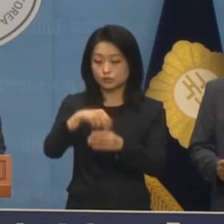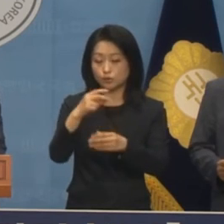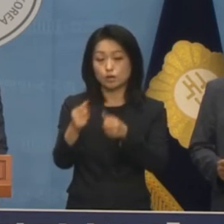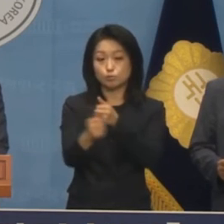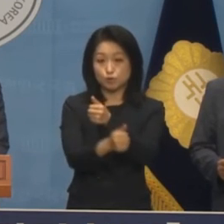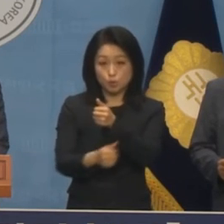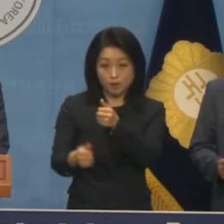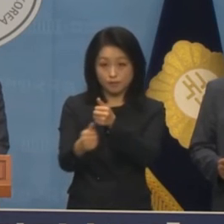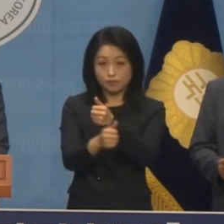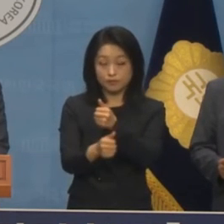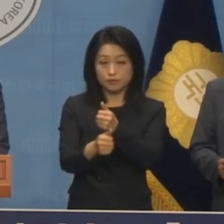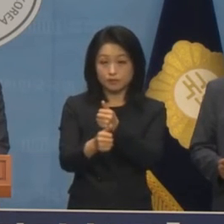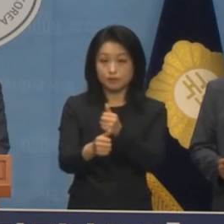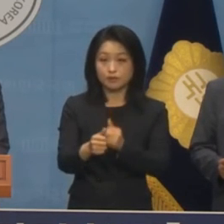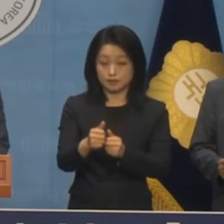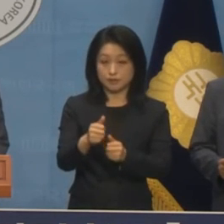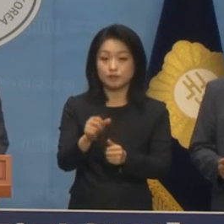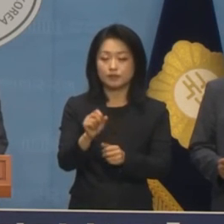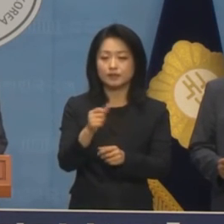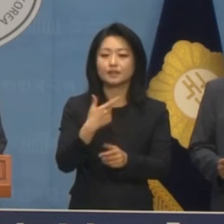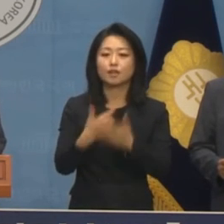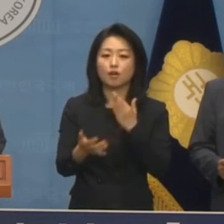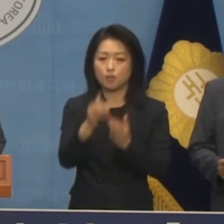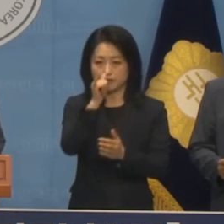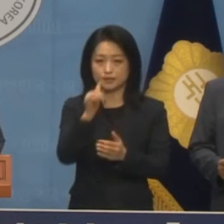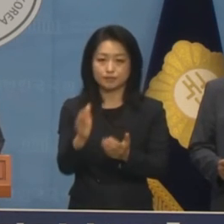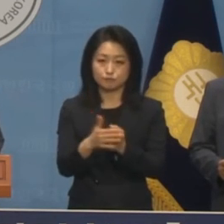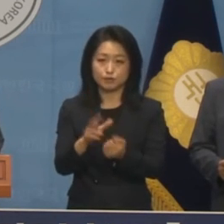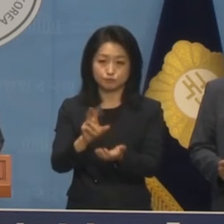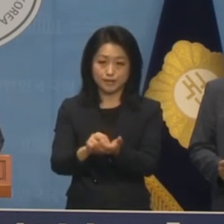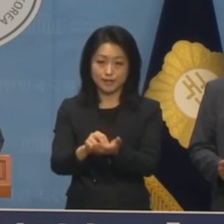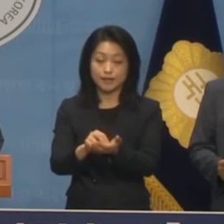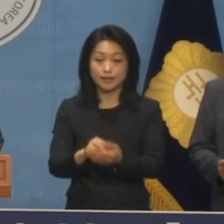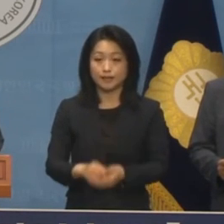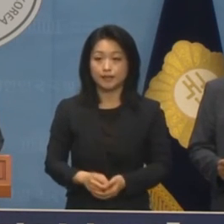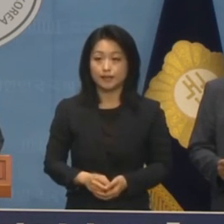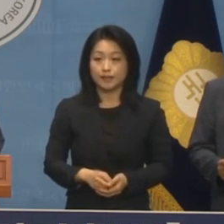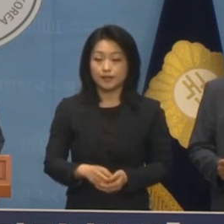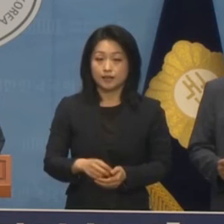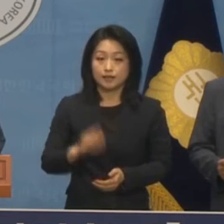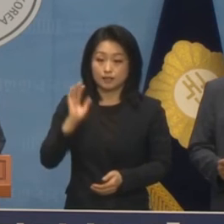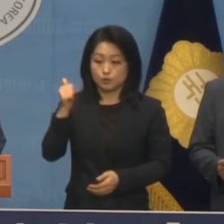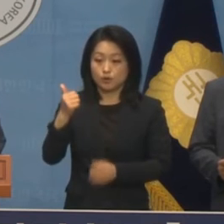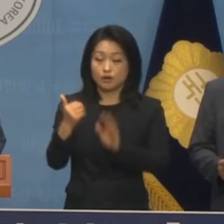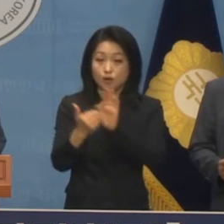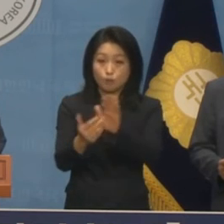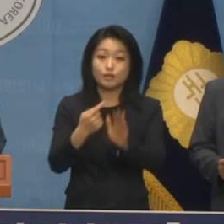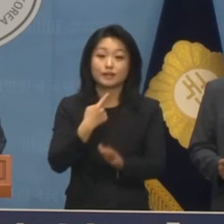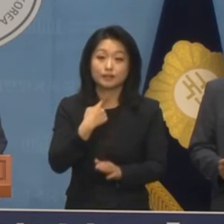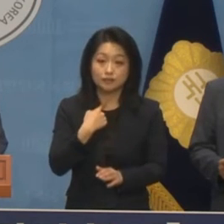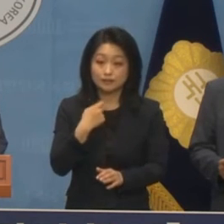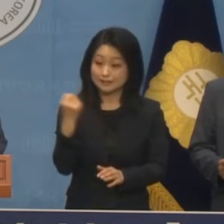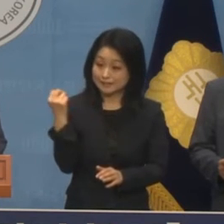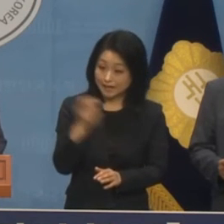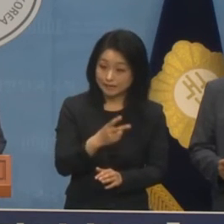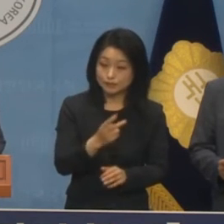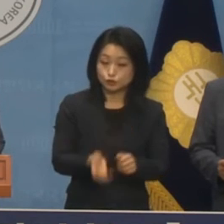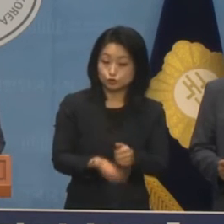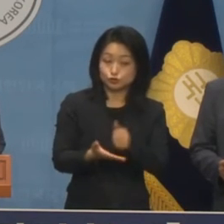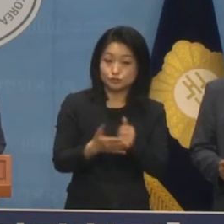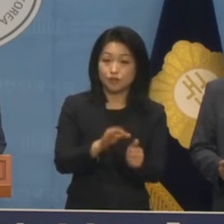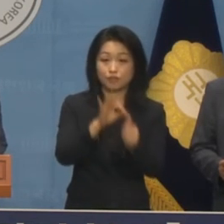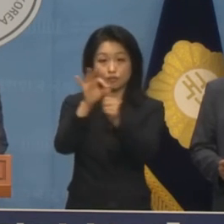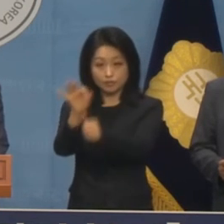중앙선거관리위원회 위원 이력 때문으로 알려졌는데 한번 거부된 인물을 다시